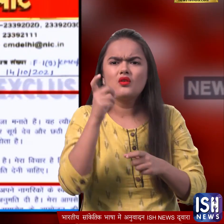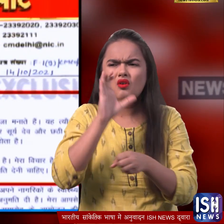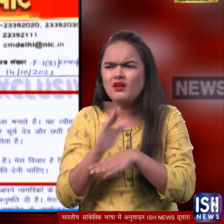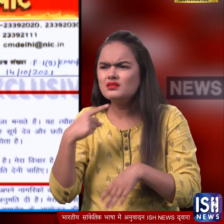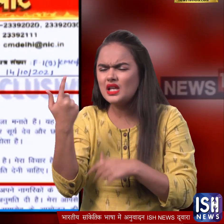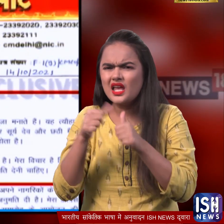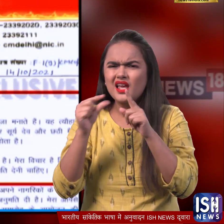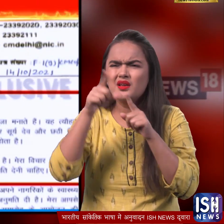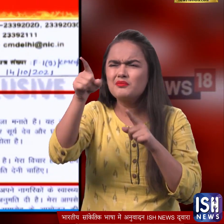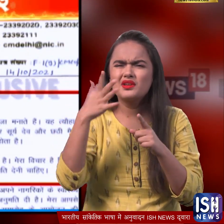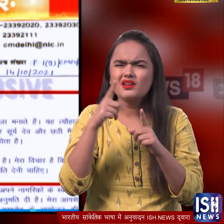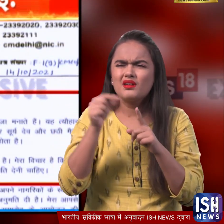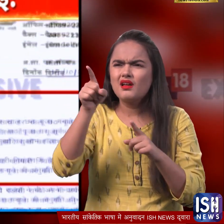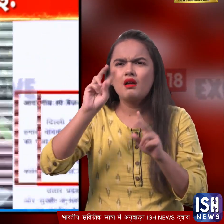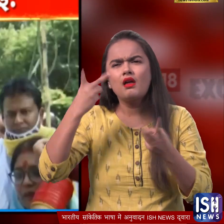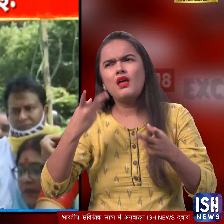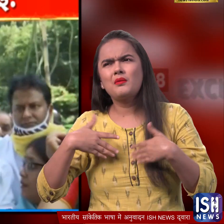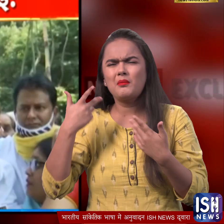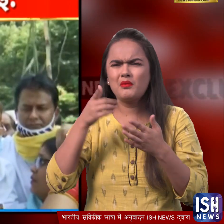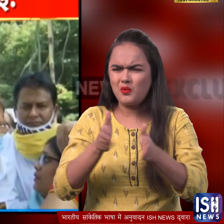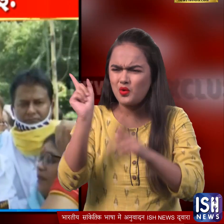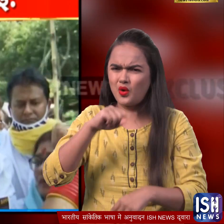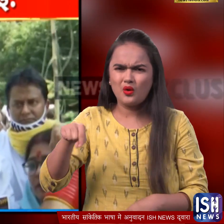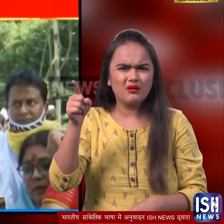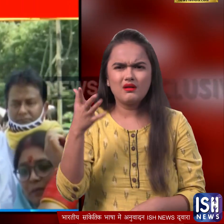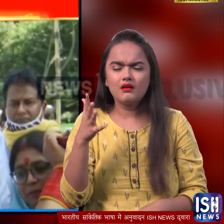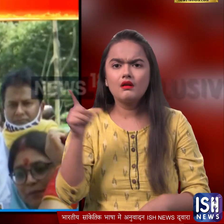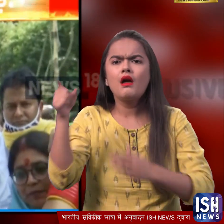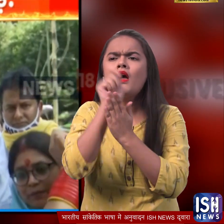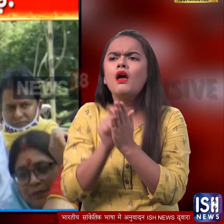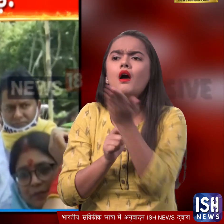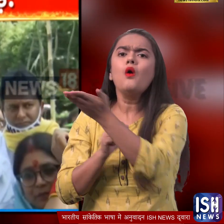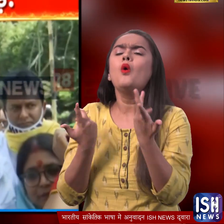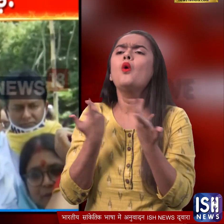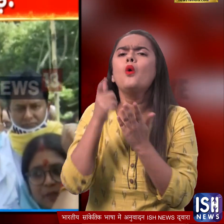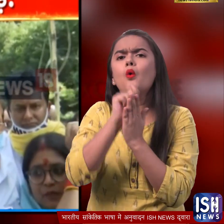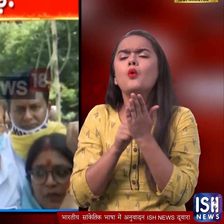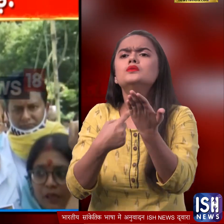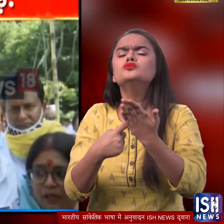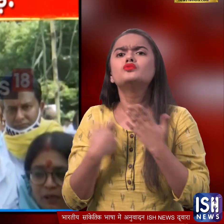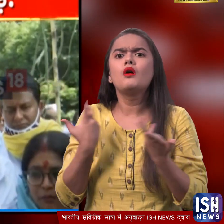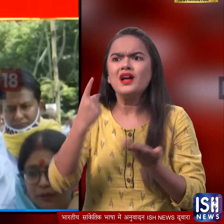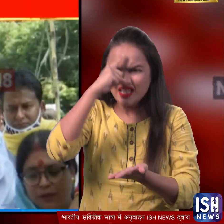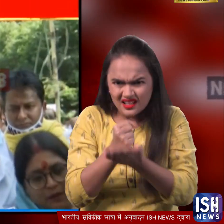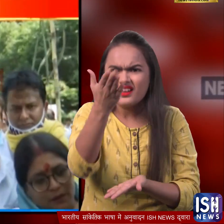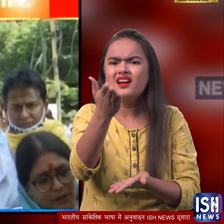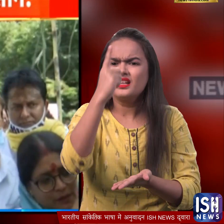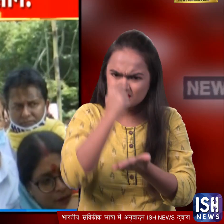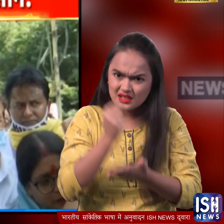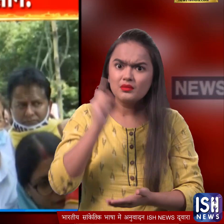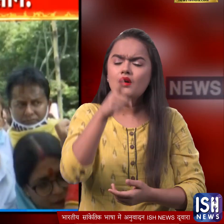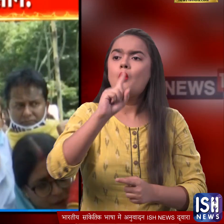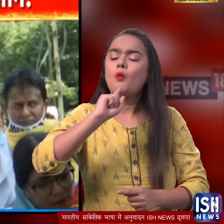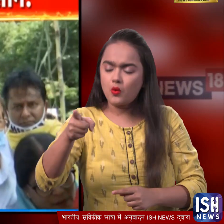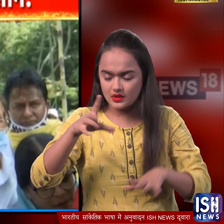कांग्रेस ने आम आदमी पार्टी का दोहरा रवैया माना। दिल्ली का मुख्यमंत्री चिट्ठी लिख करके क्या दर्शाना चाहते हैं? आपको फैसला लेना था,